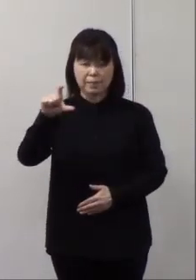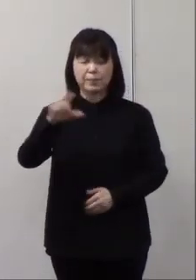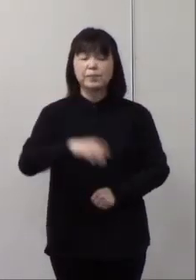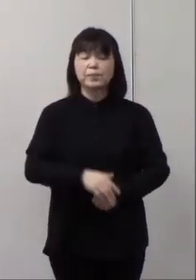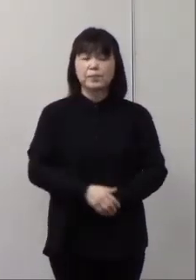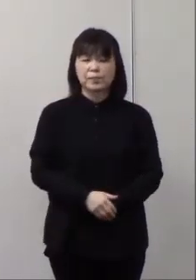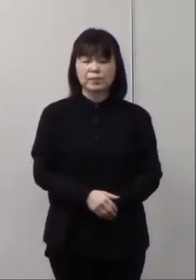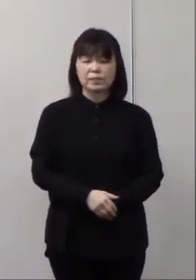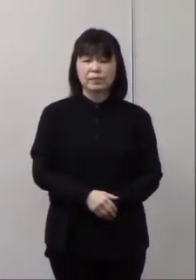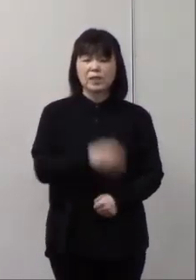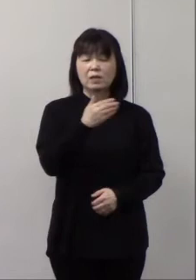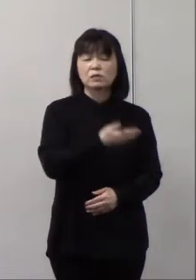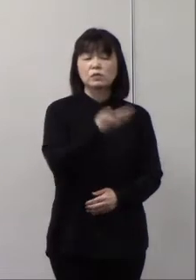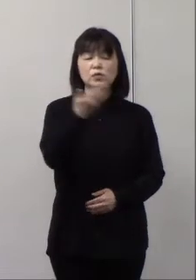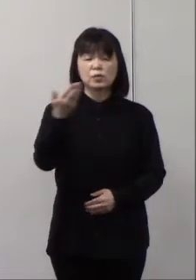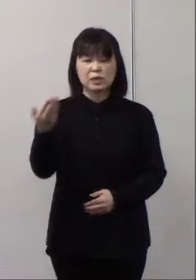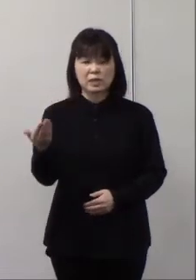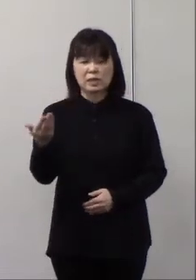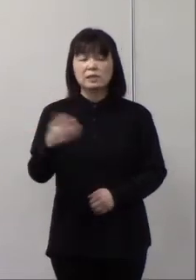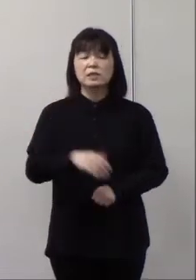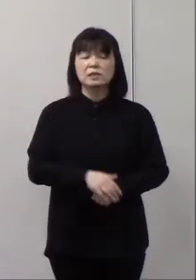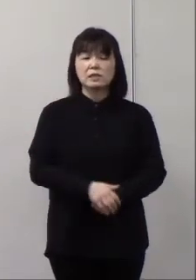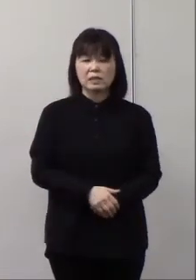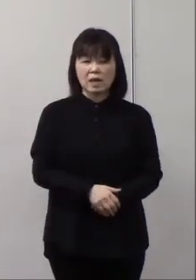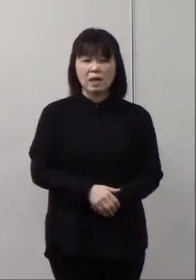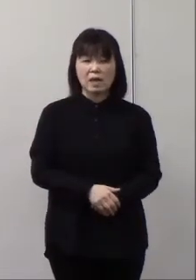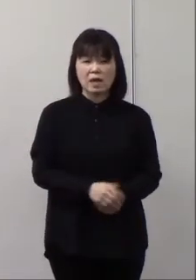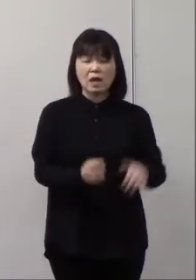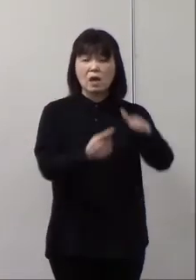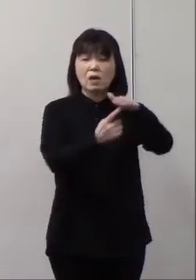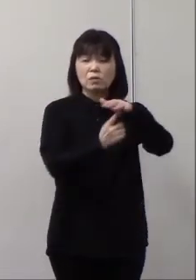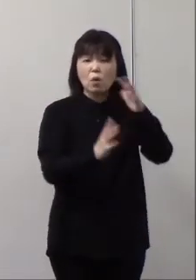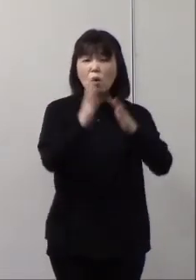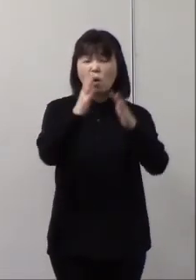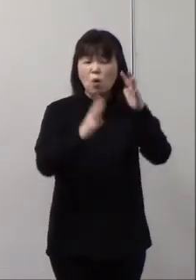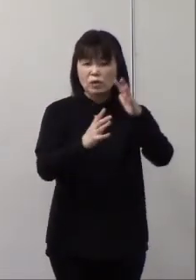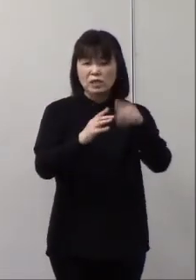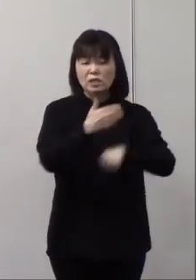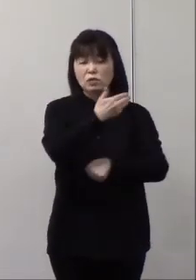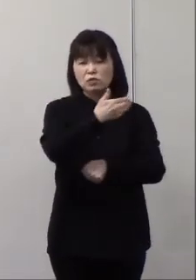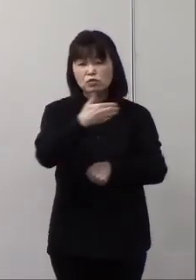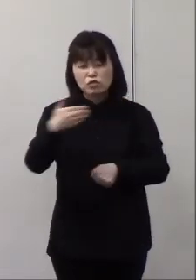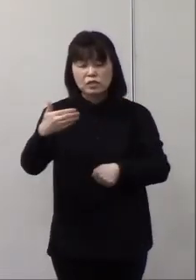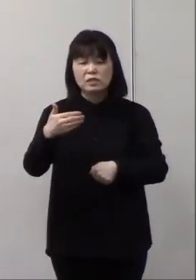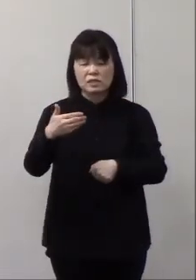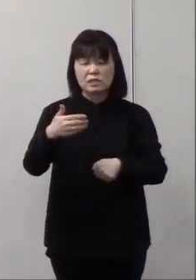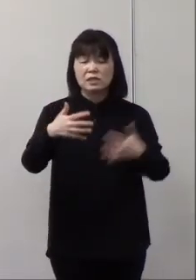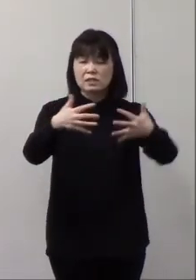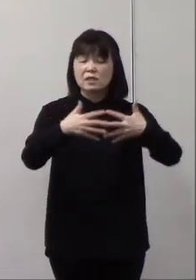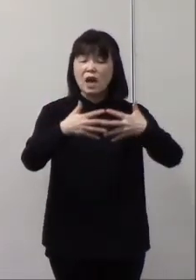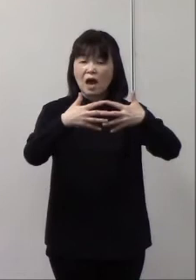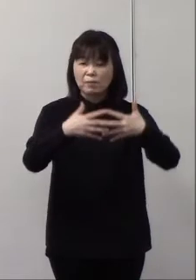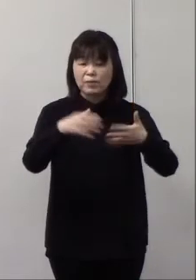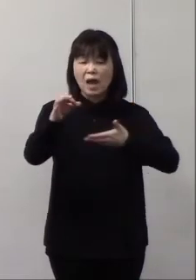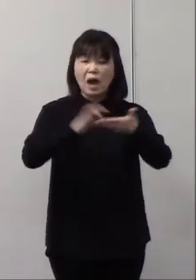括弧9は、農林水産販売活動支援事業ということで、